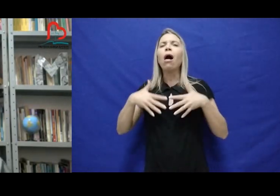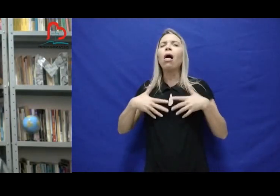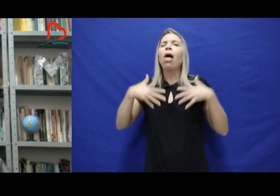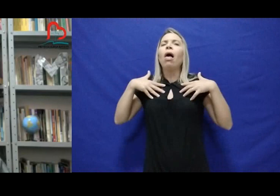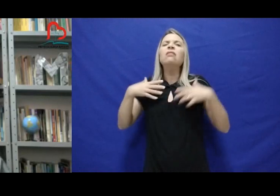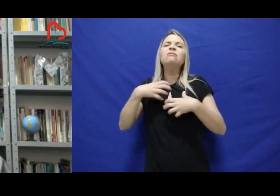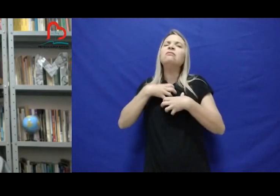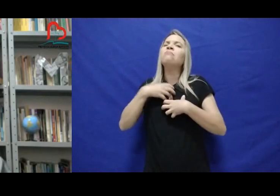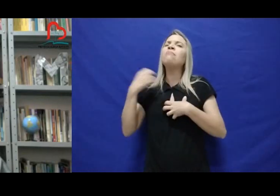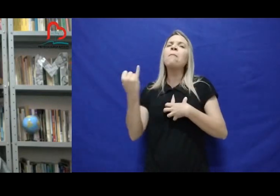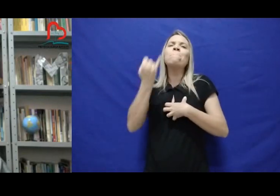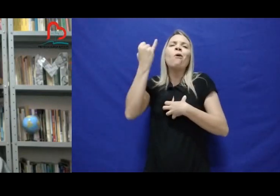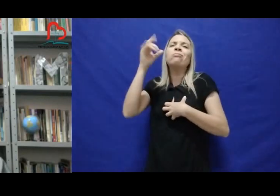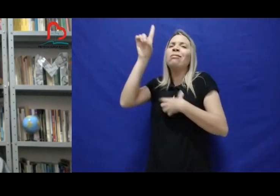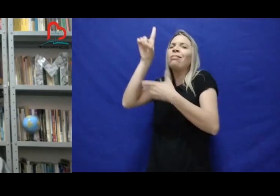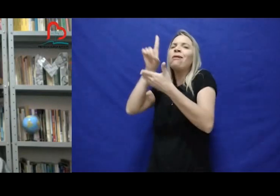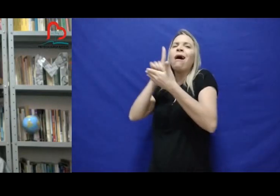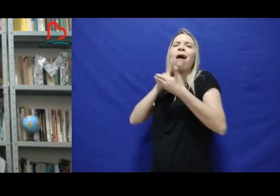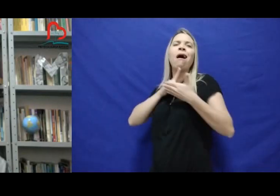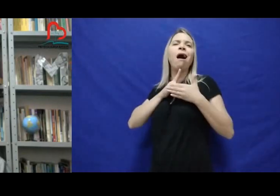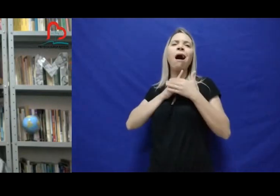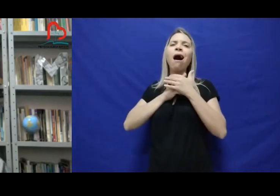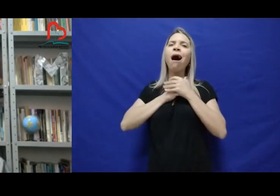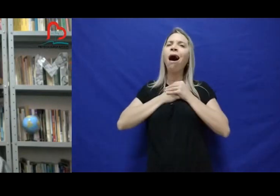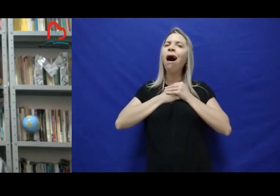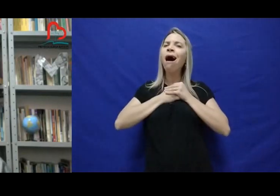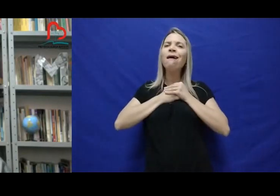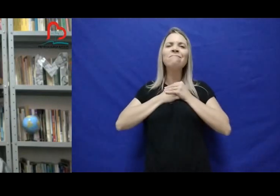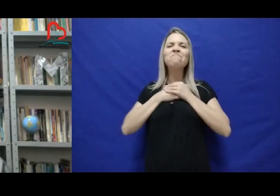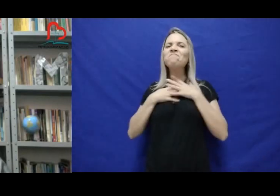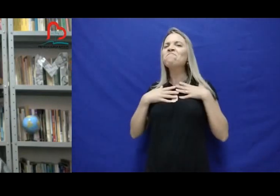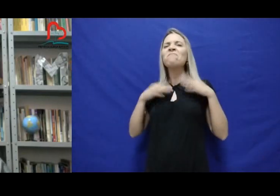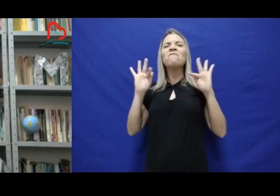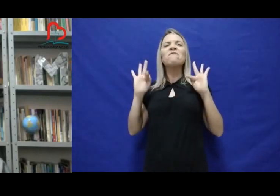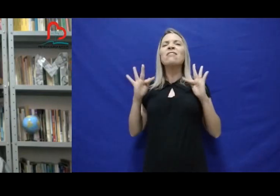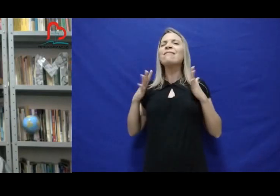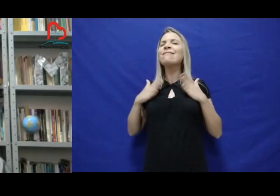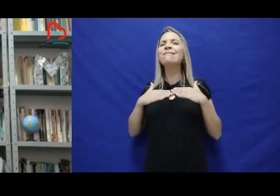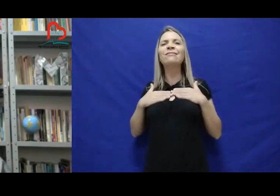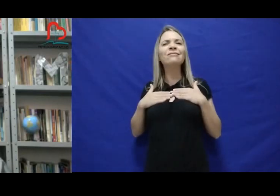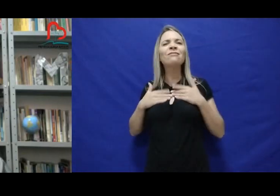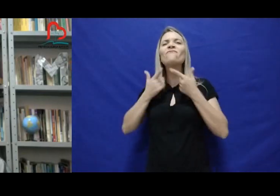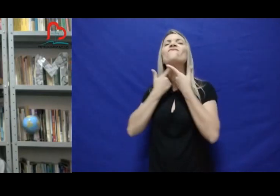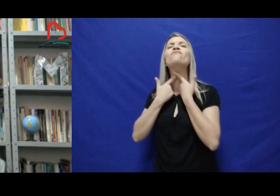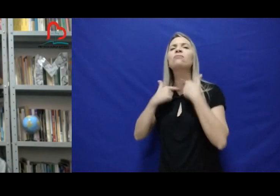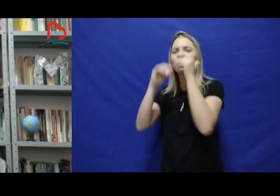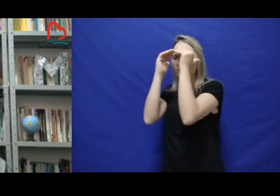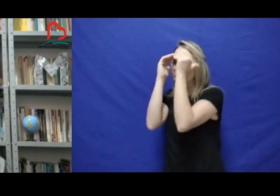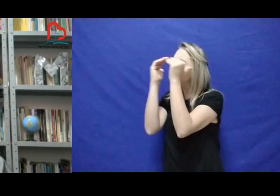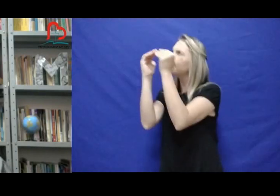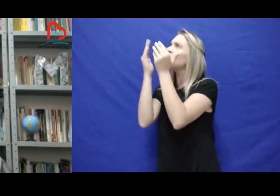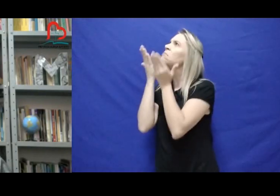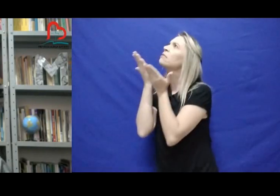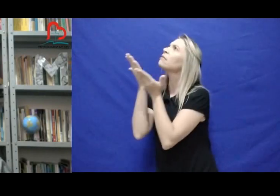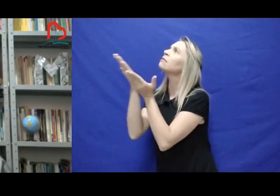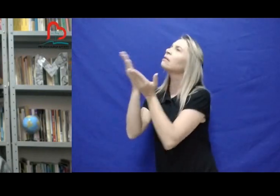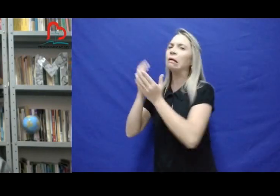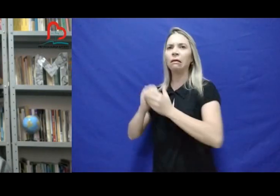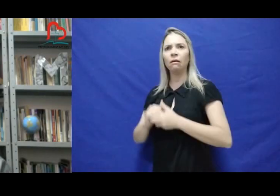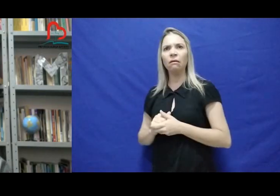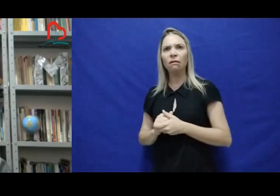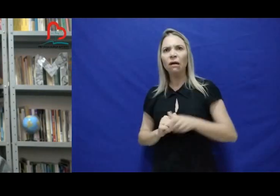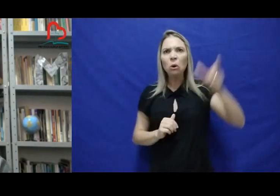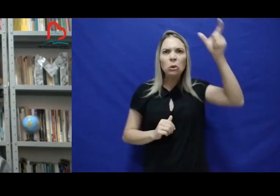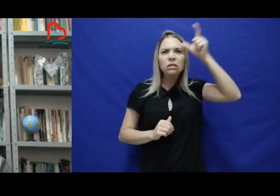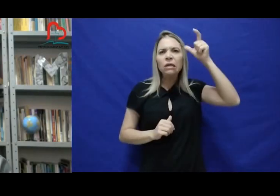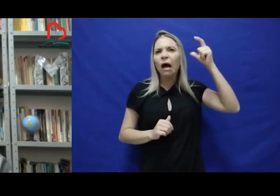planejada pelo Pai. Ele estava satisfeito no Pai, na comunhão com o Pai, nos planos do Pai, no cumprimento da